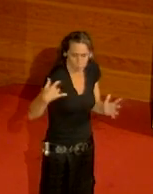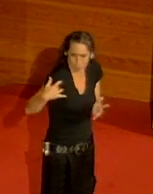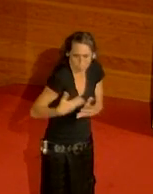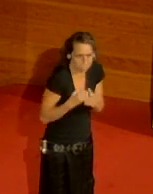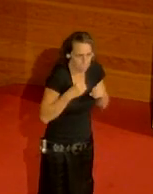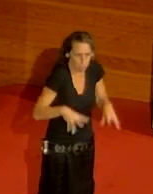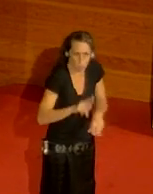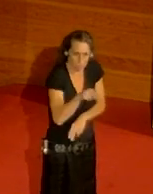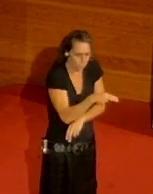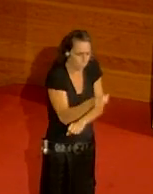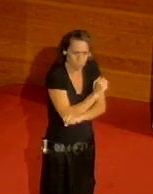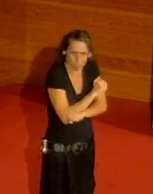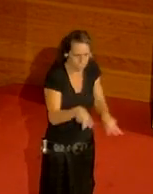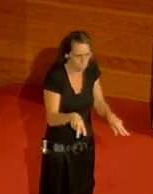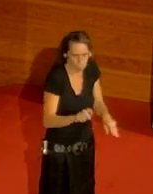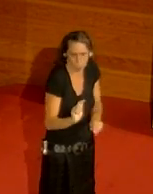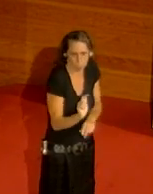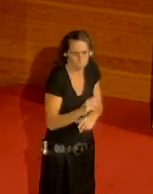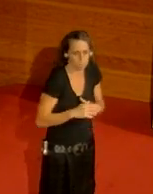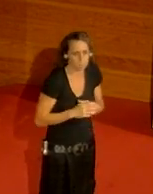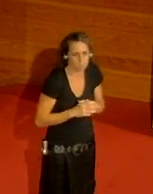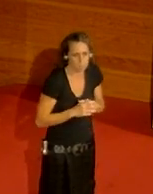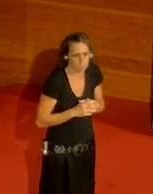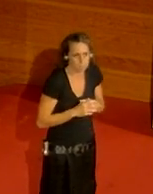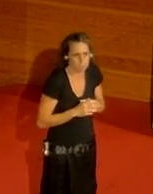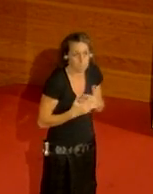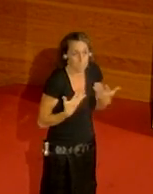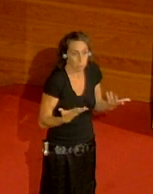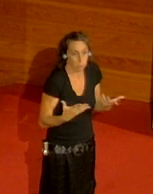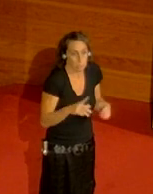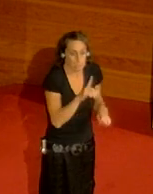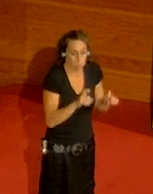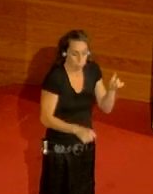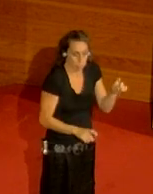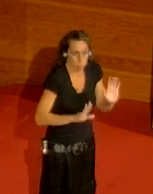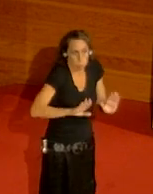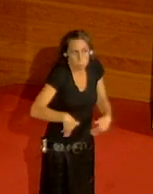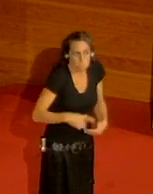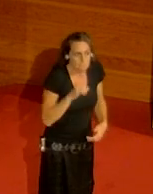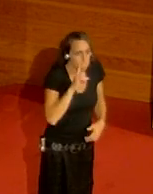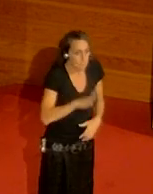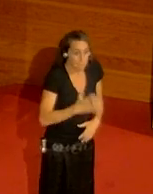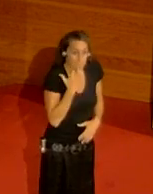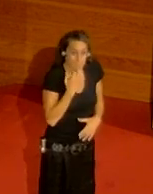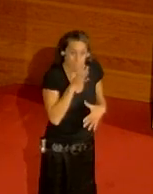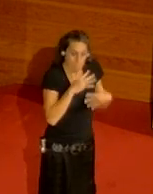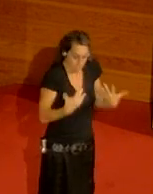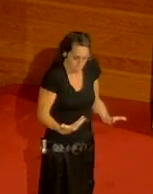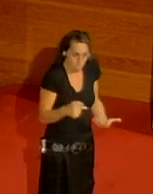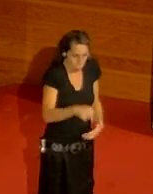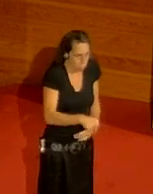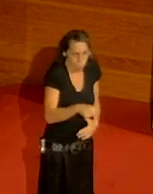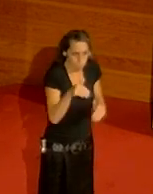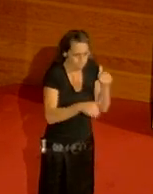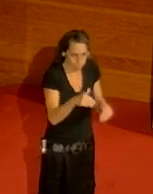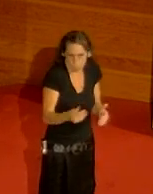historia bueno visto lo visto en las últimas encuestas parece que si hubiera elecciones hoy en Israel